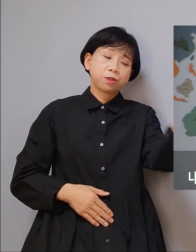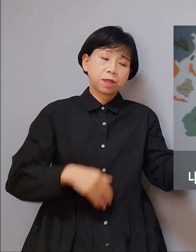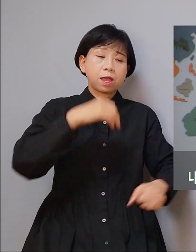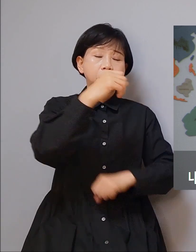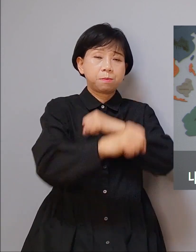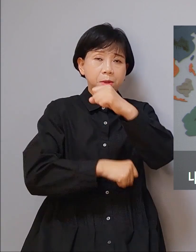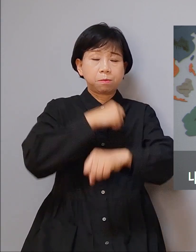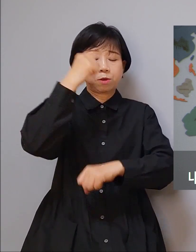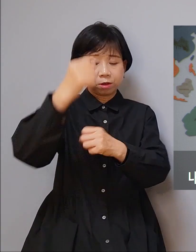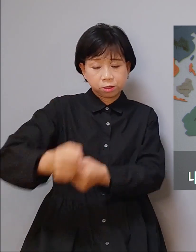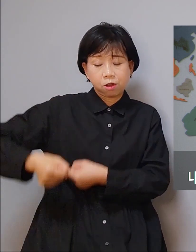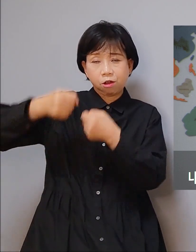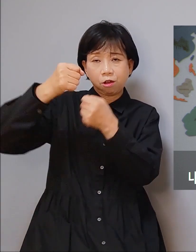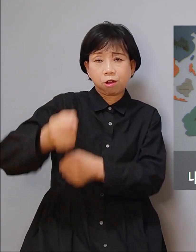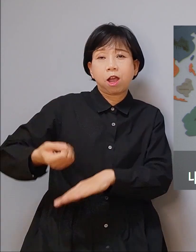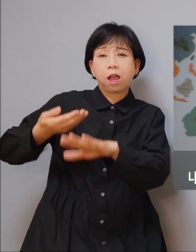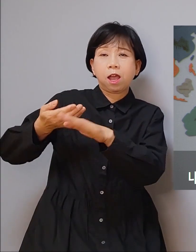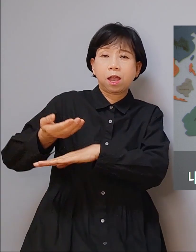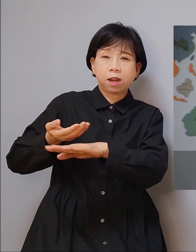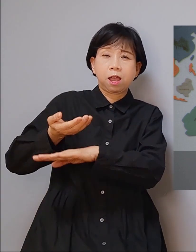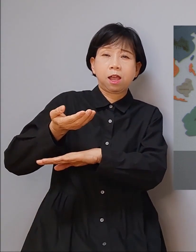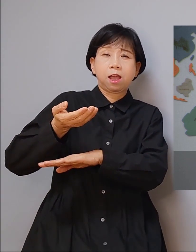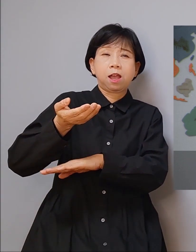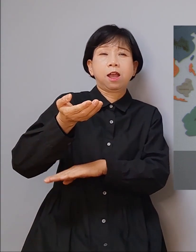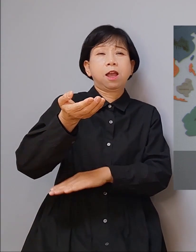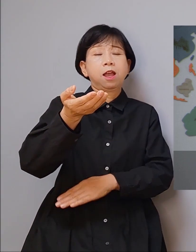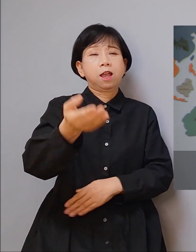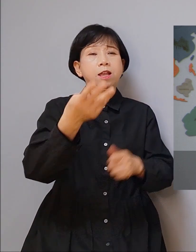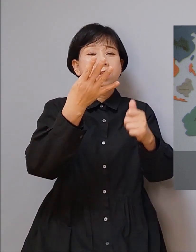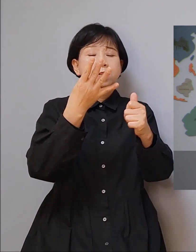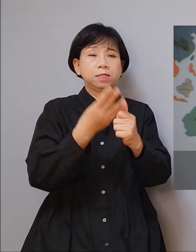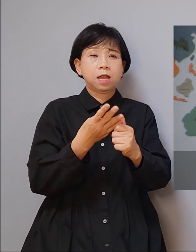바다로 내 맘껏 져가라.